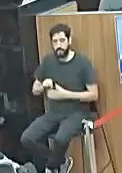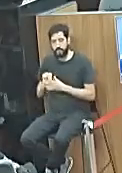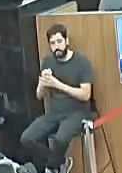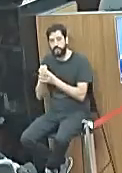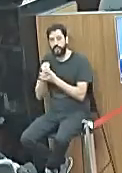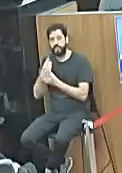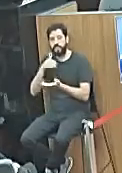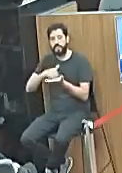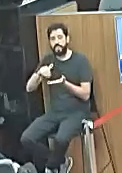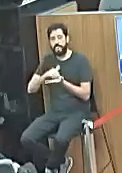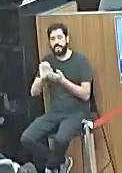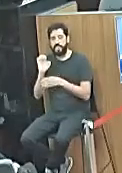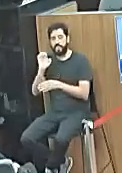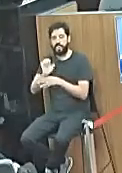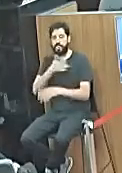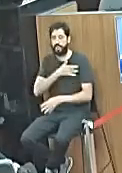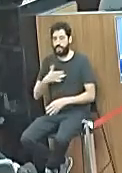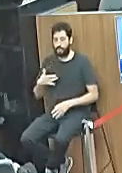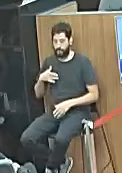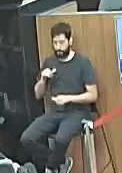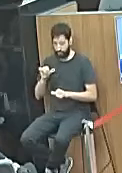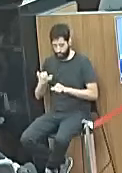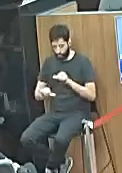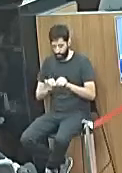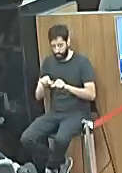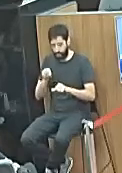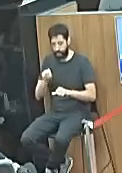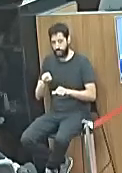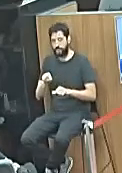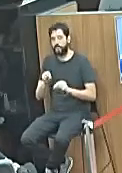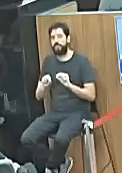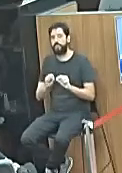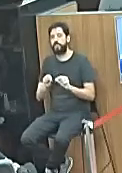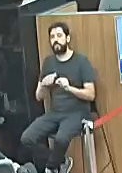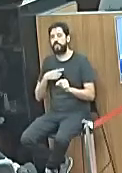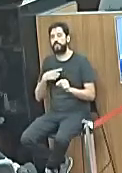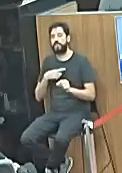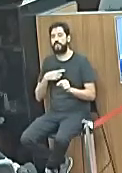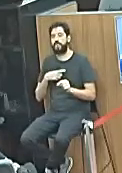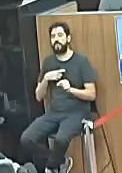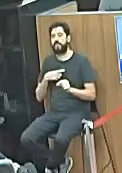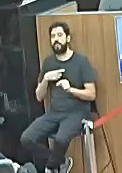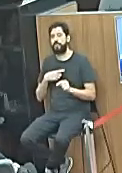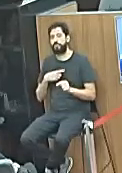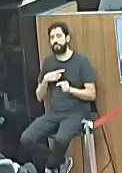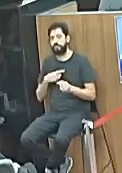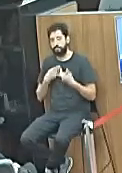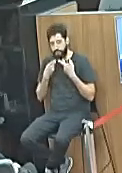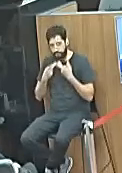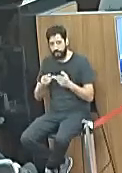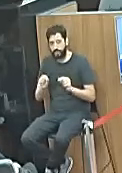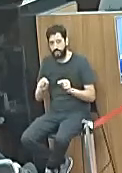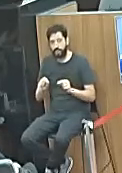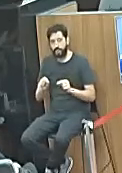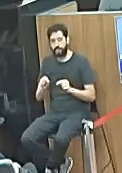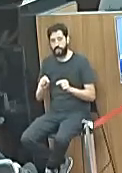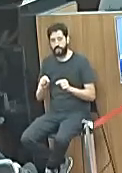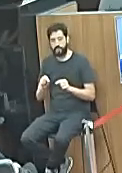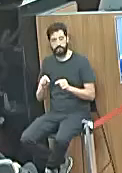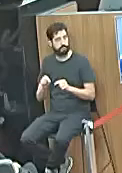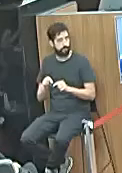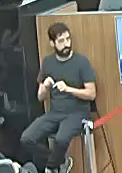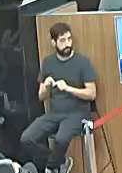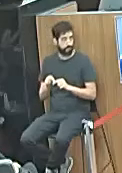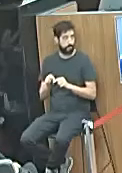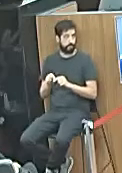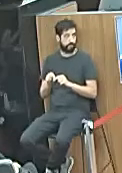estado de saúde alterando sua finalidade com expressa menção a isso o atendimento aos hospitais